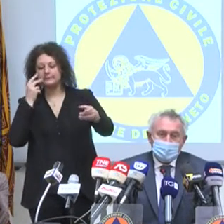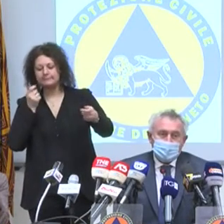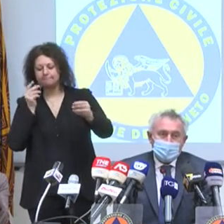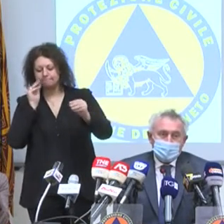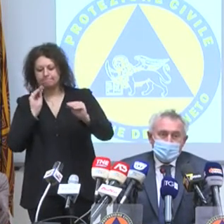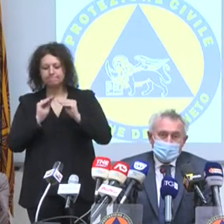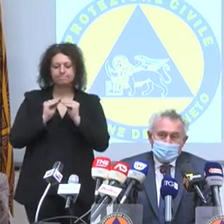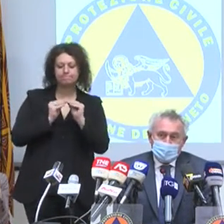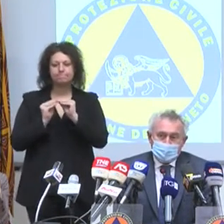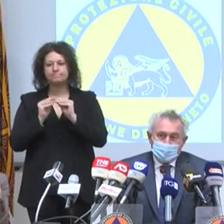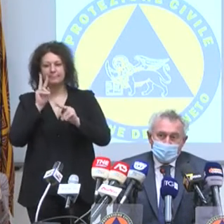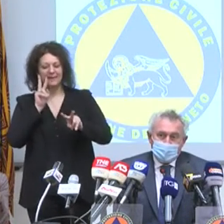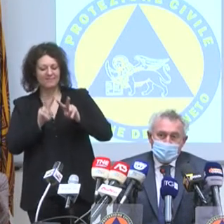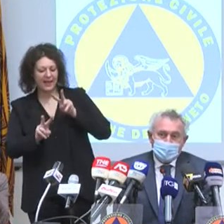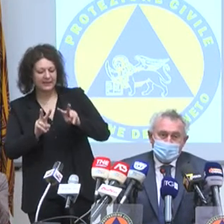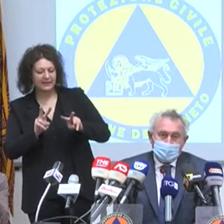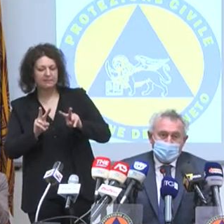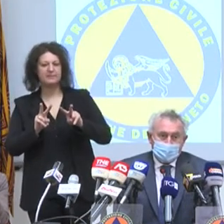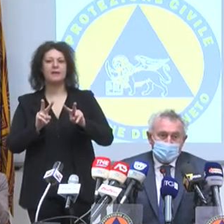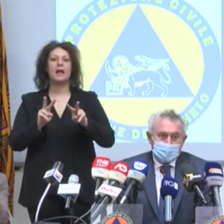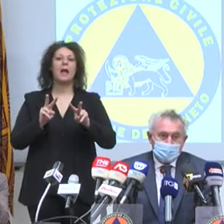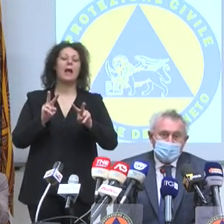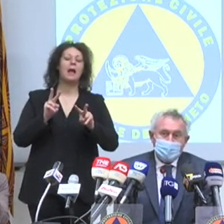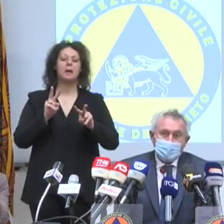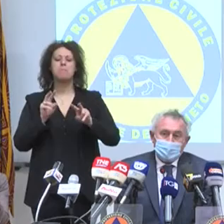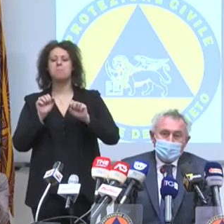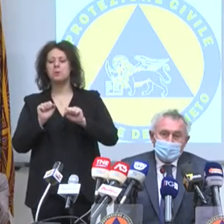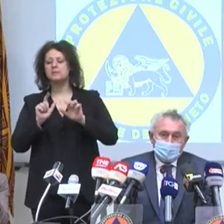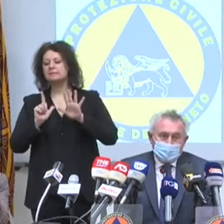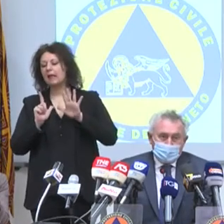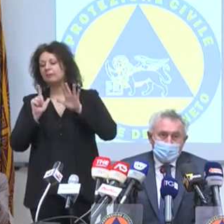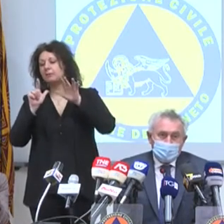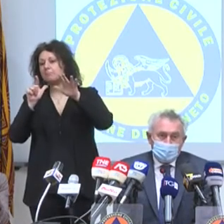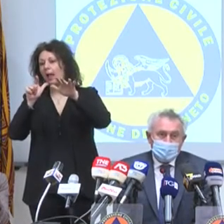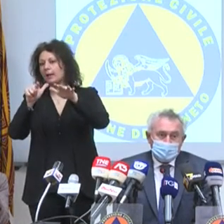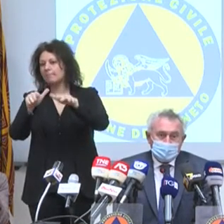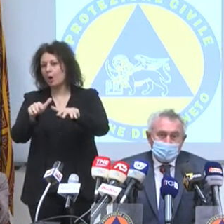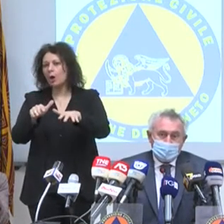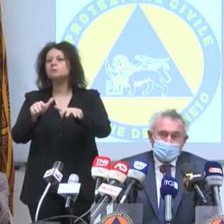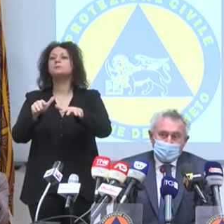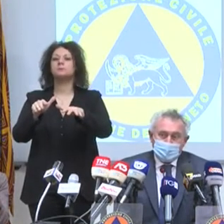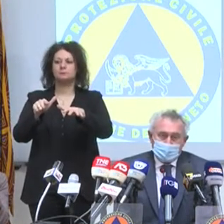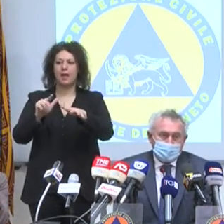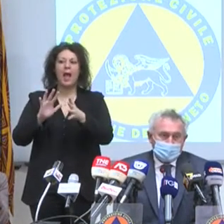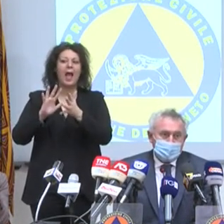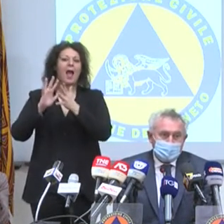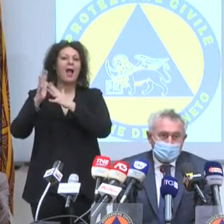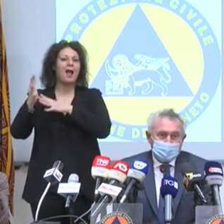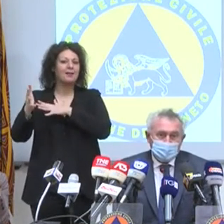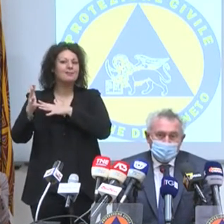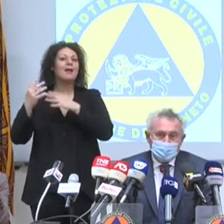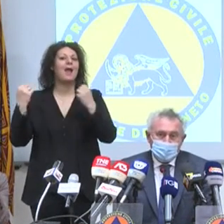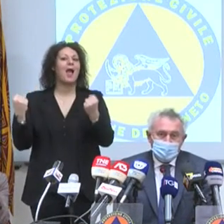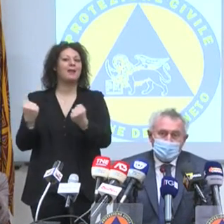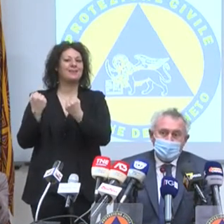verifica se dalla settimana prossima possiamo riaprire per alcune attività sono state rinviate